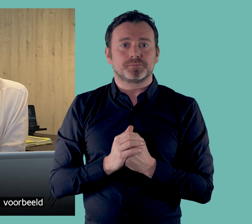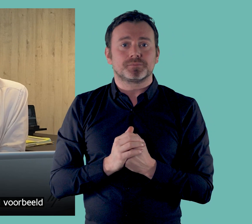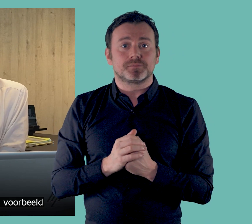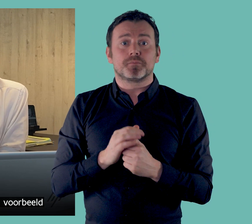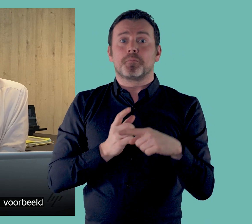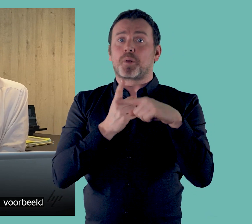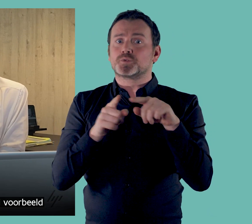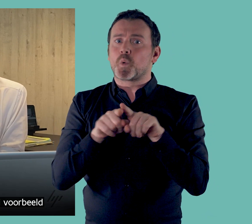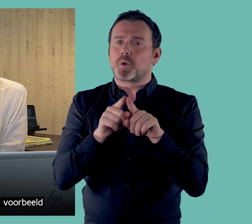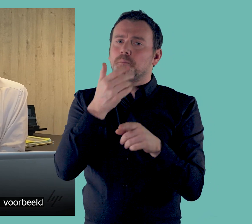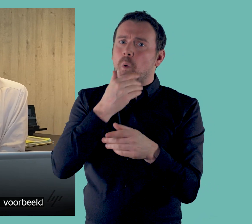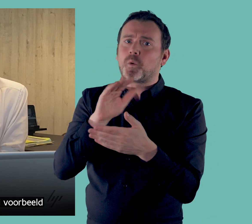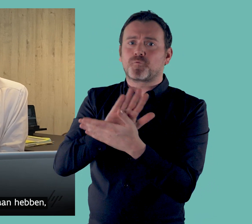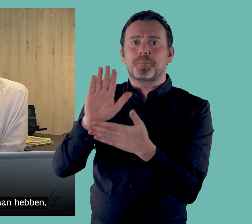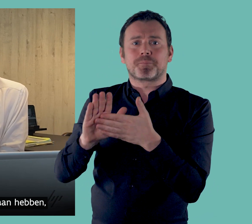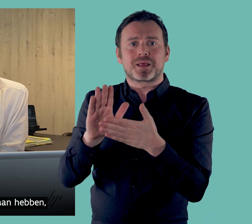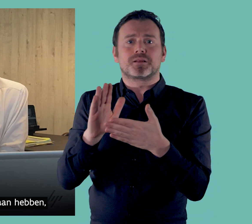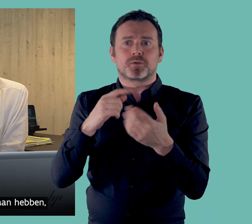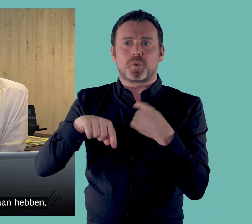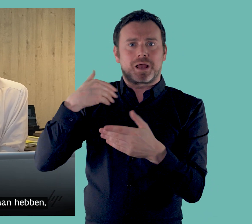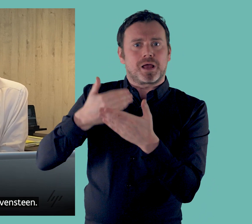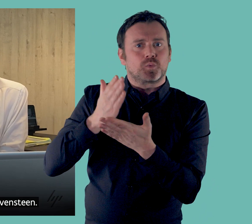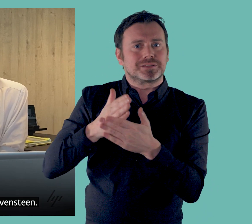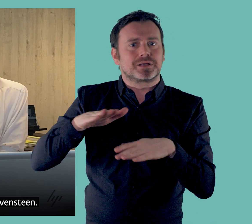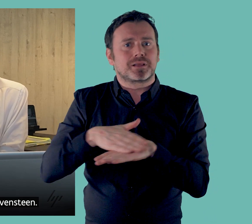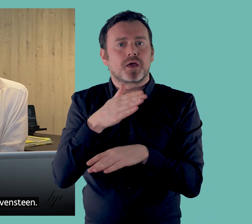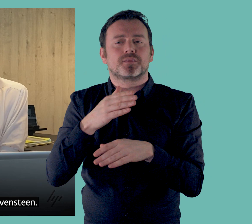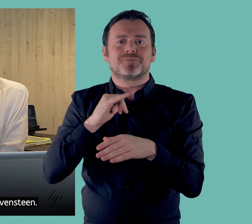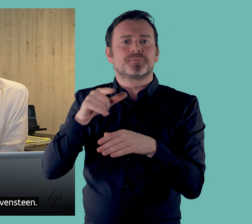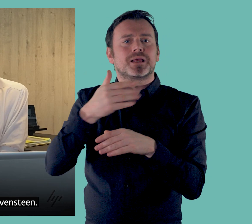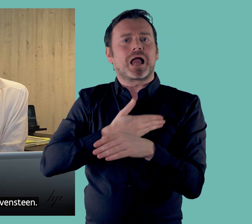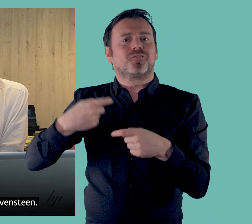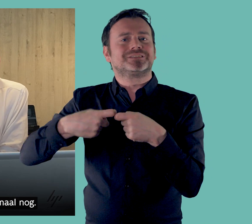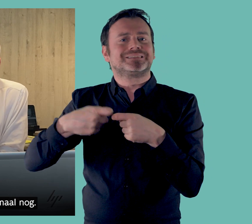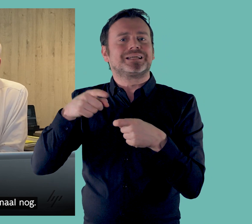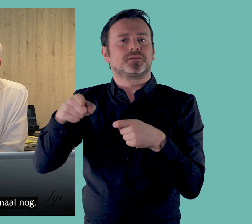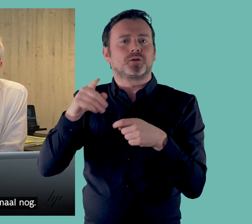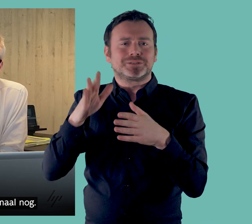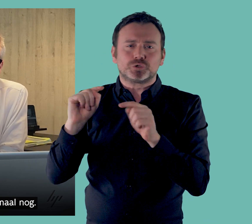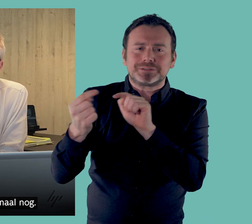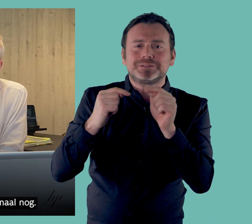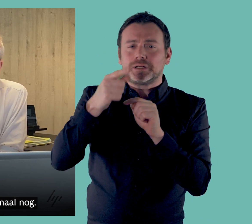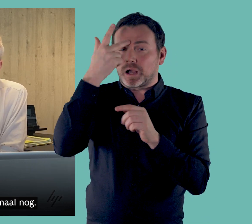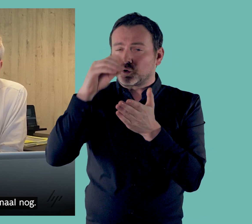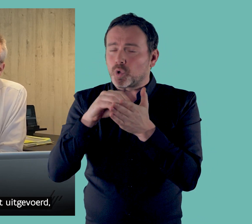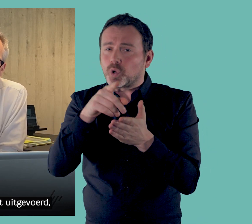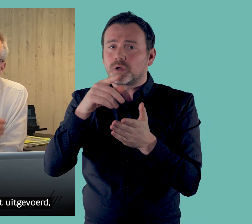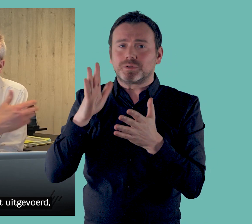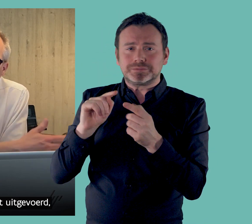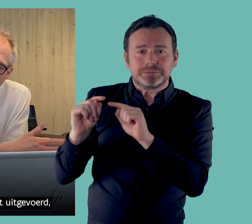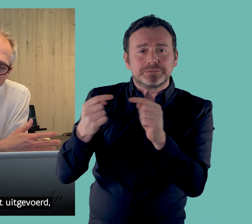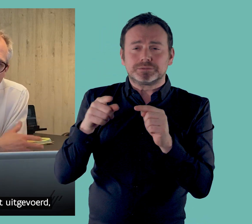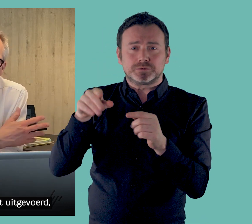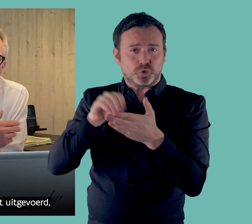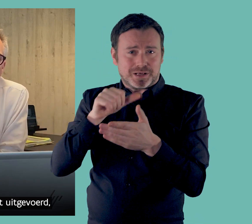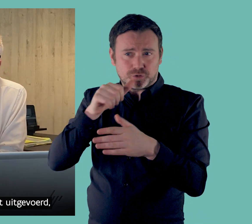Daarnaast heb je ook een heel mooi voorbeeld van wat we tot nu toe gedaan hebben, de discussie rond het Gravensteen. U herinnert zich dat allemaal nog en uiteindelijk is het